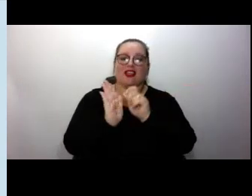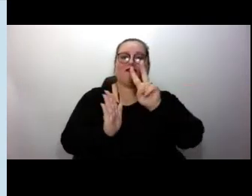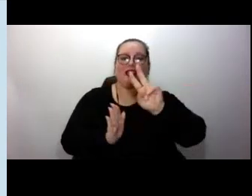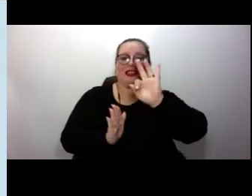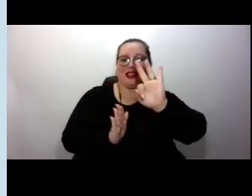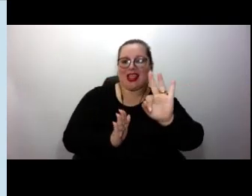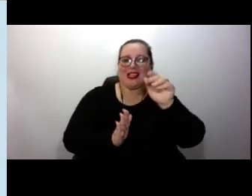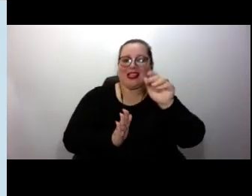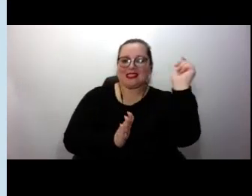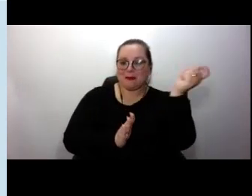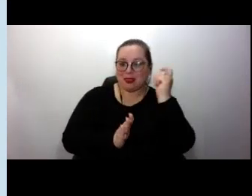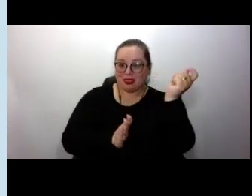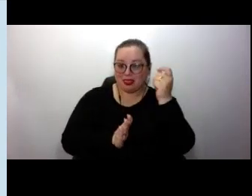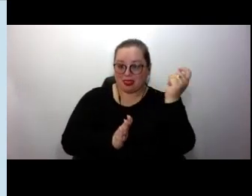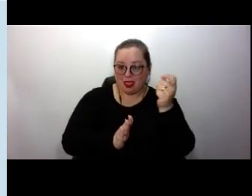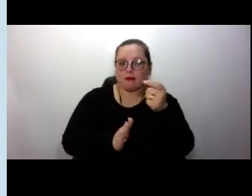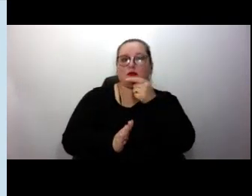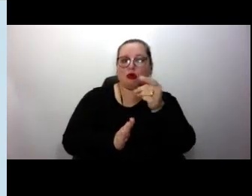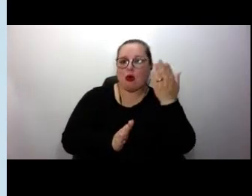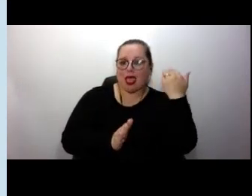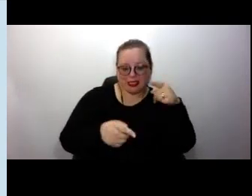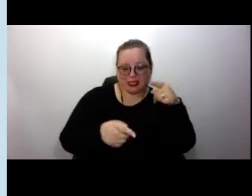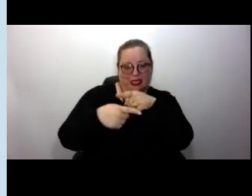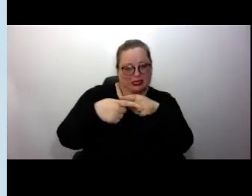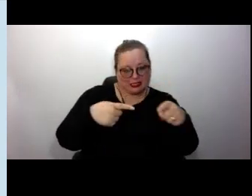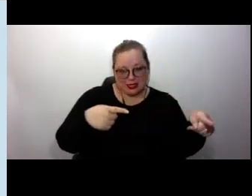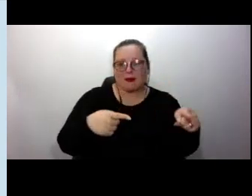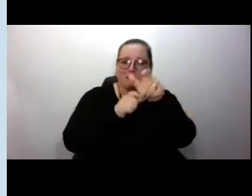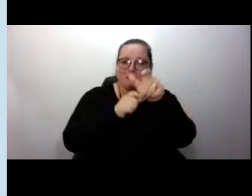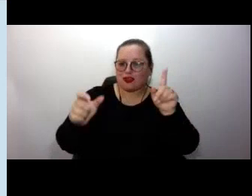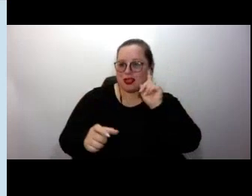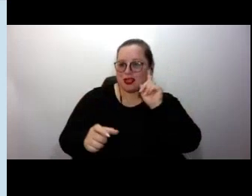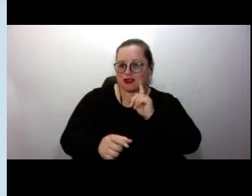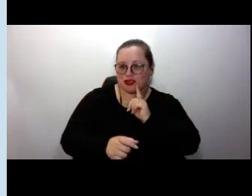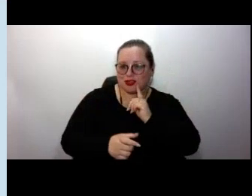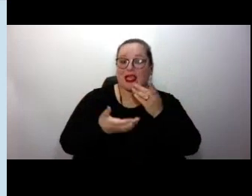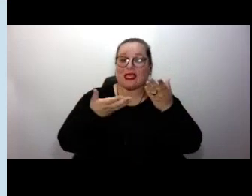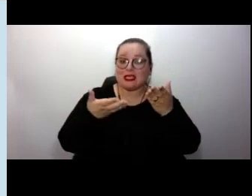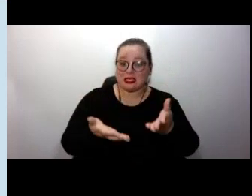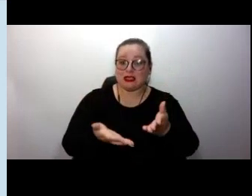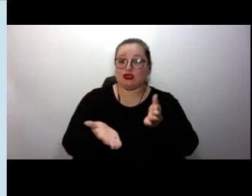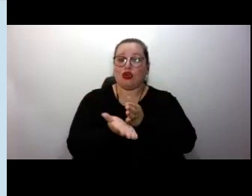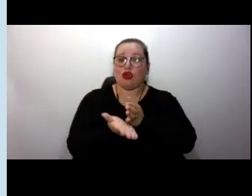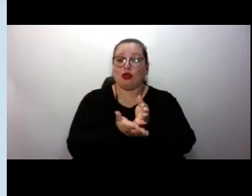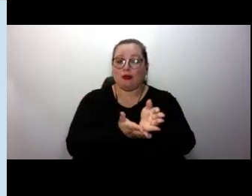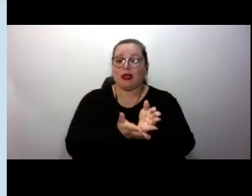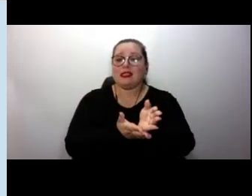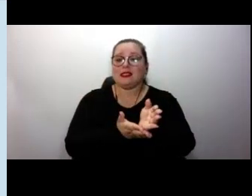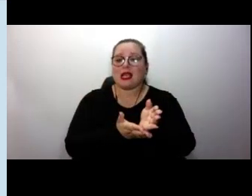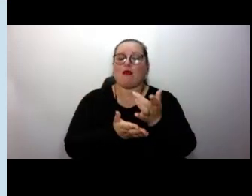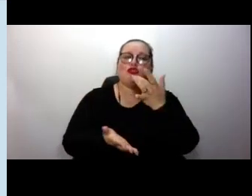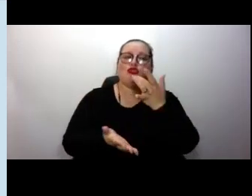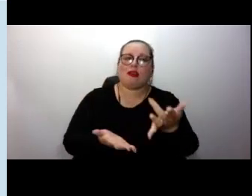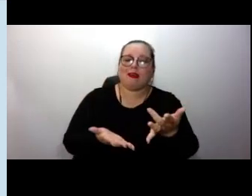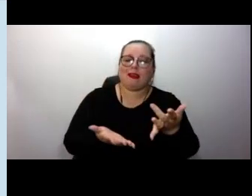poquito, dentro de esta Semana de las Personas Sordas. Y eso es a partir de la gran